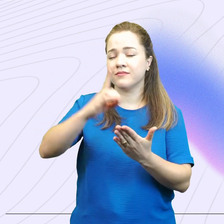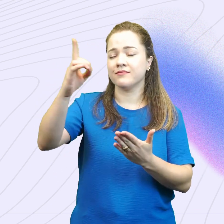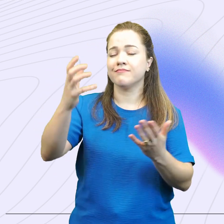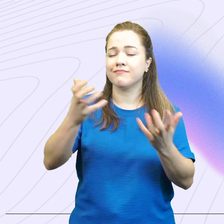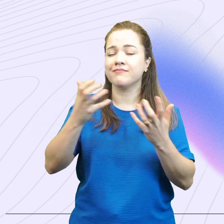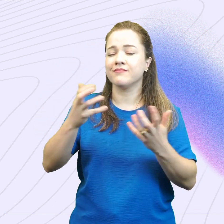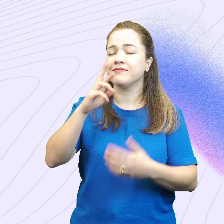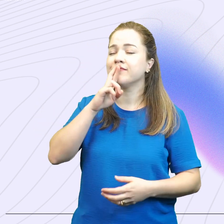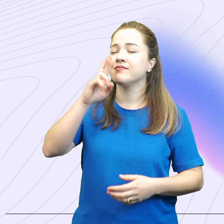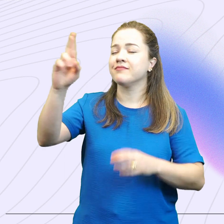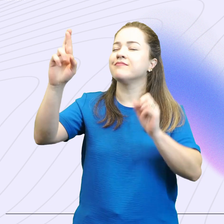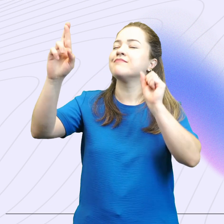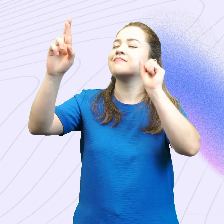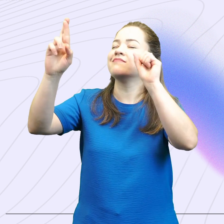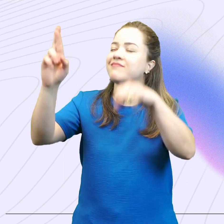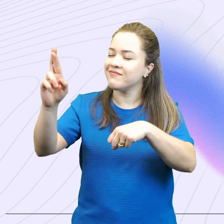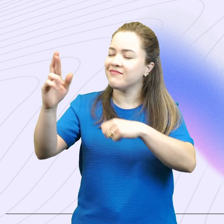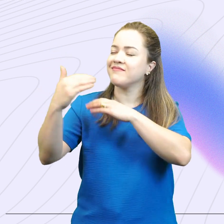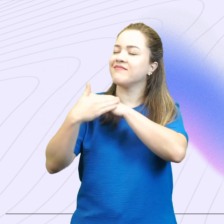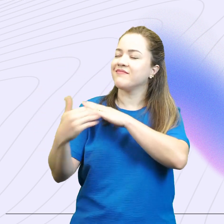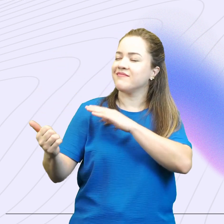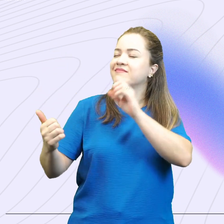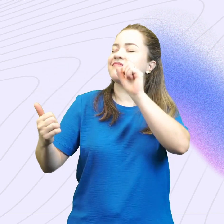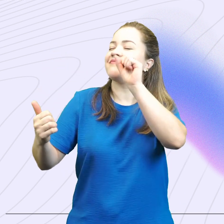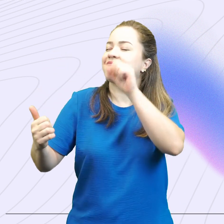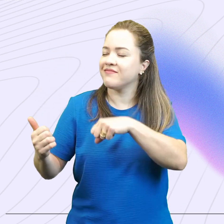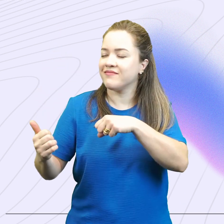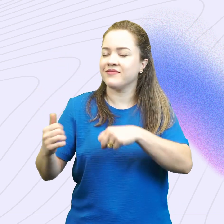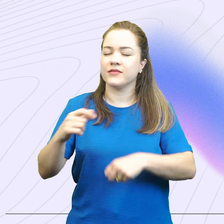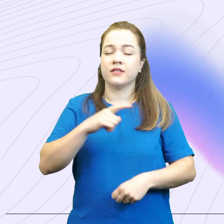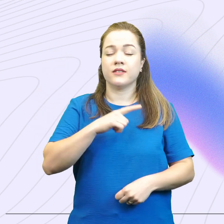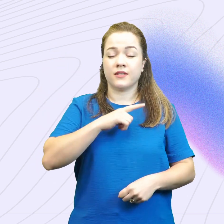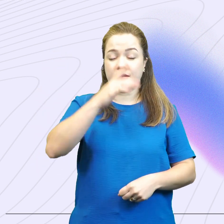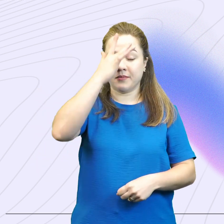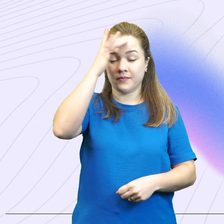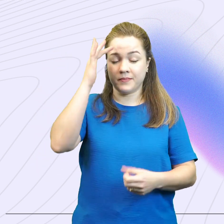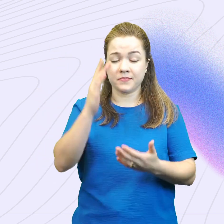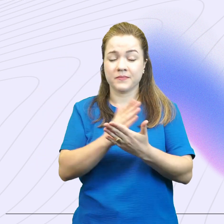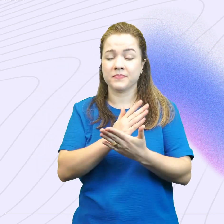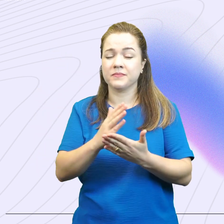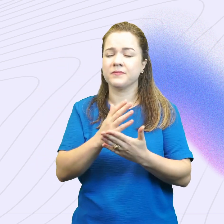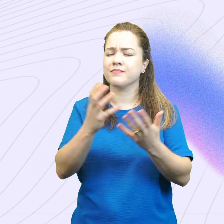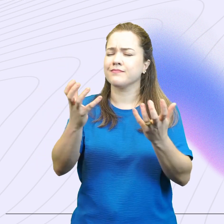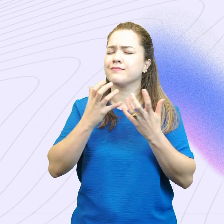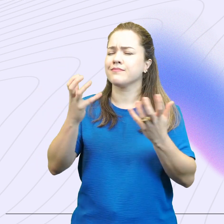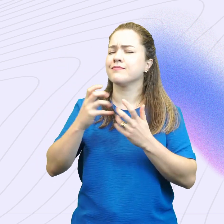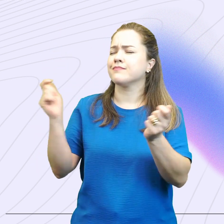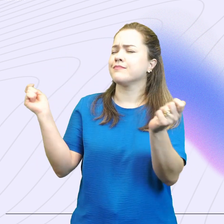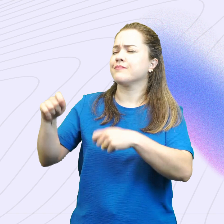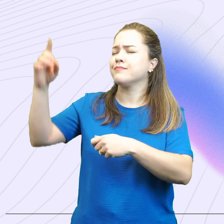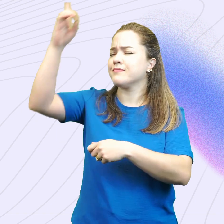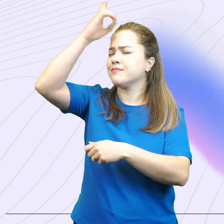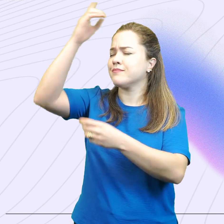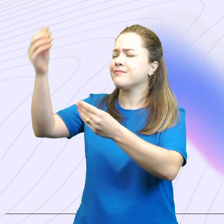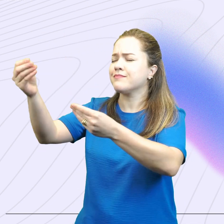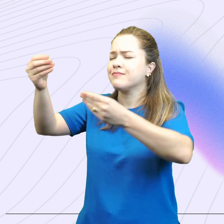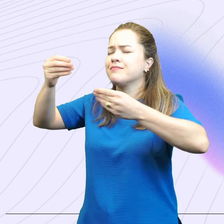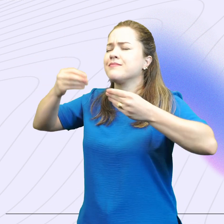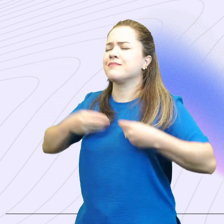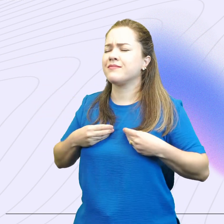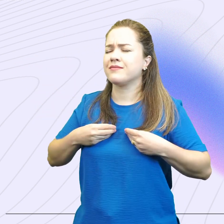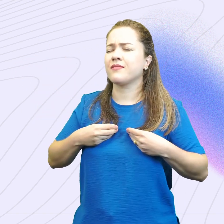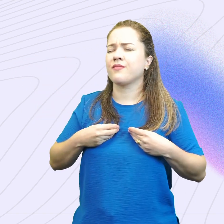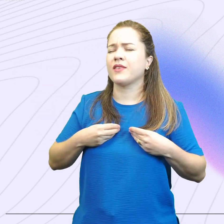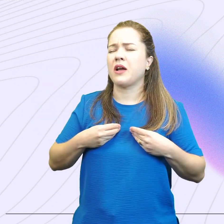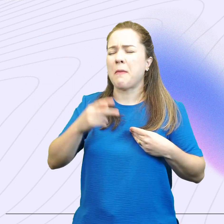Deus, dizer sim ao seu chamado. Existem pessoas que nessa noite, ó Deus, querem ser capacitadas por Ti, estão cansadas de